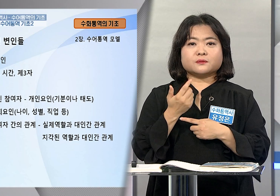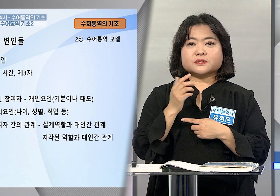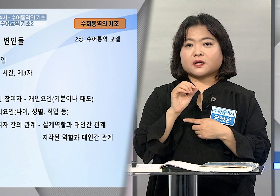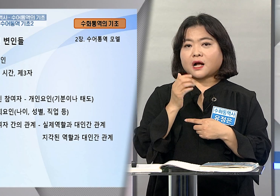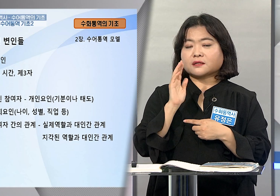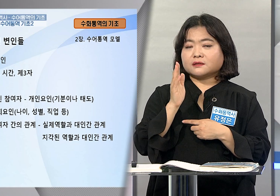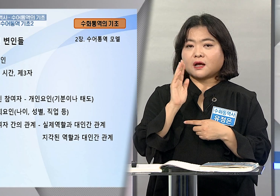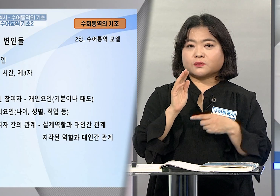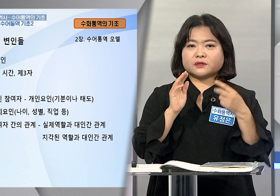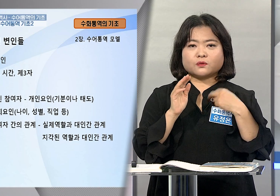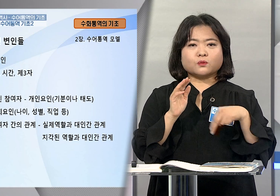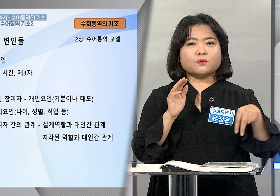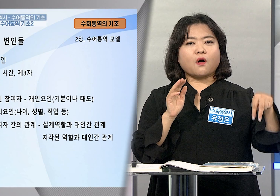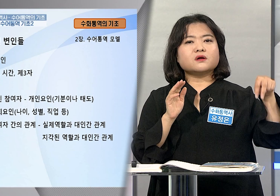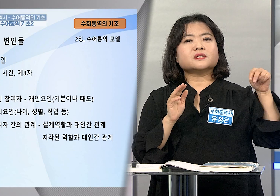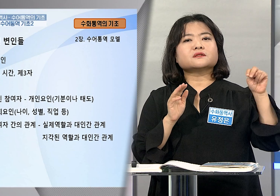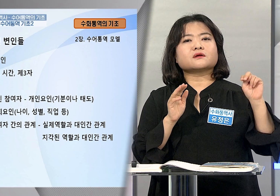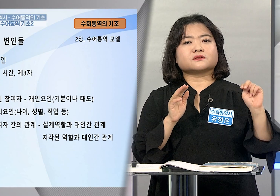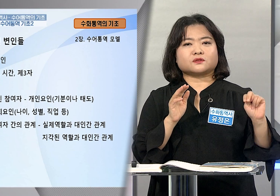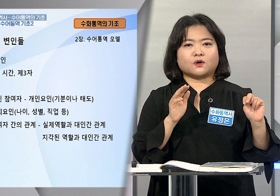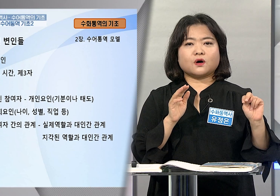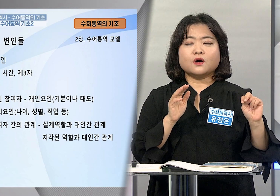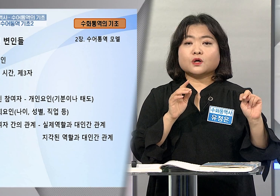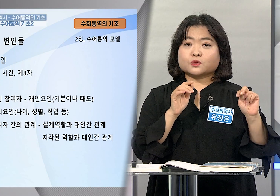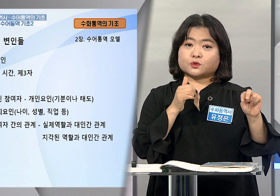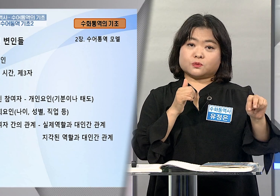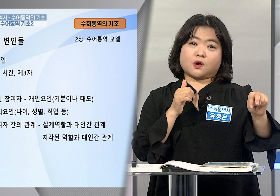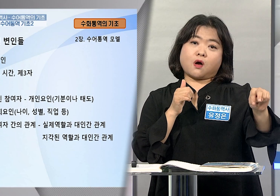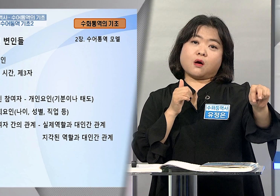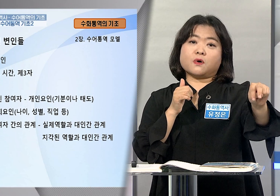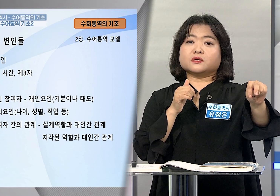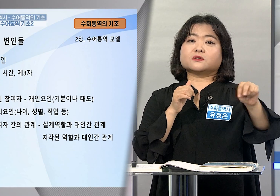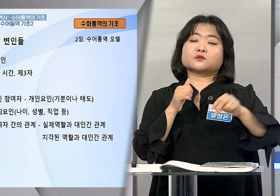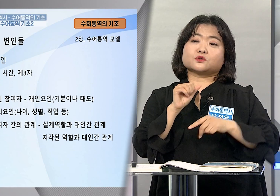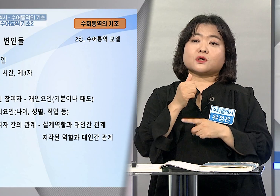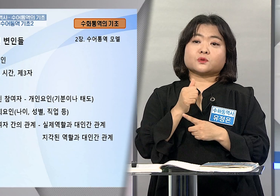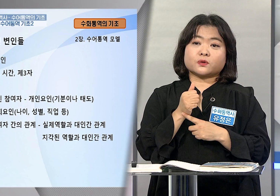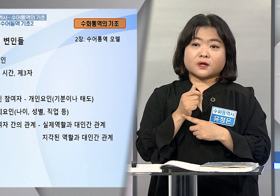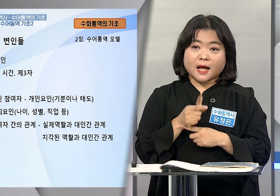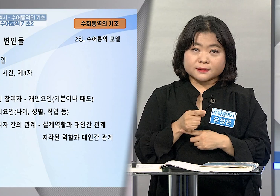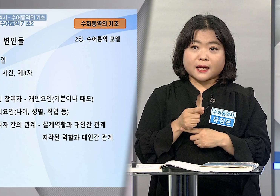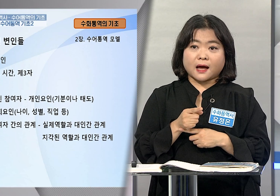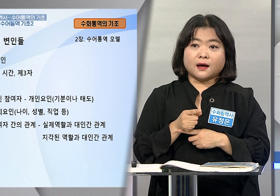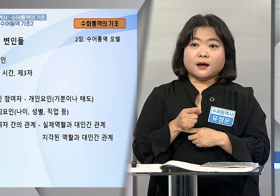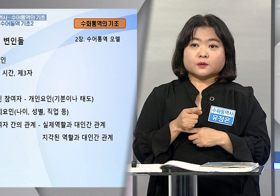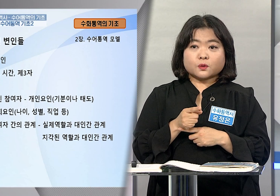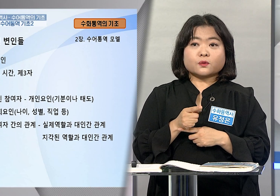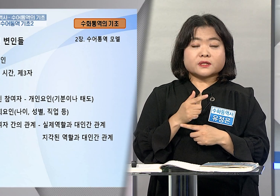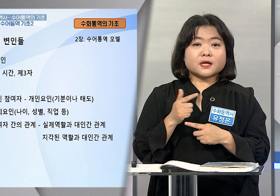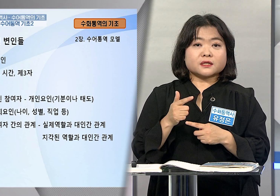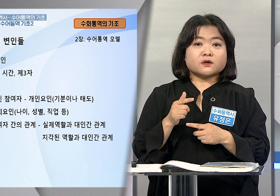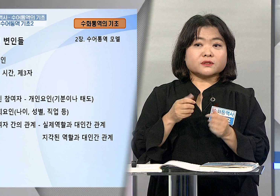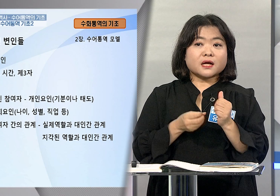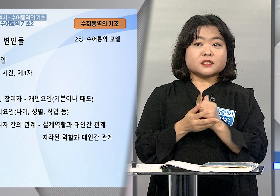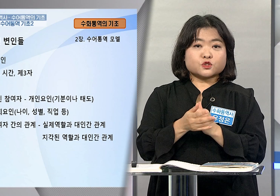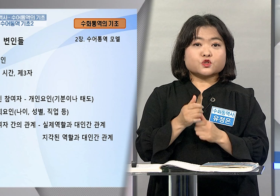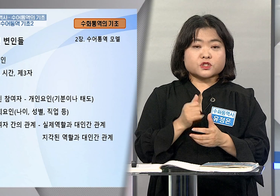제가 강연을 하고 있는데 너무 멀리 떨어져서 수화통역을 하느냐 또 굉장히 영향이 있을 수